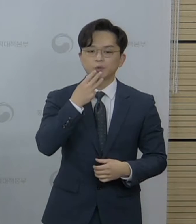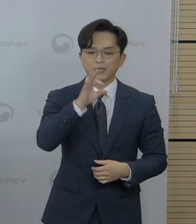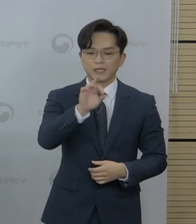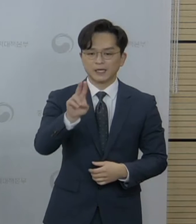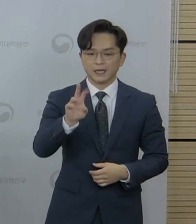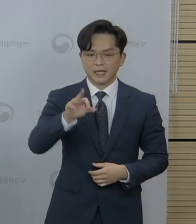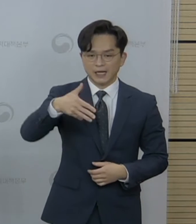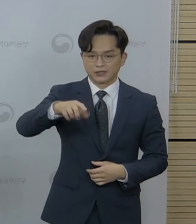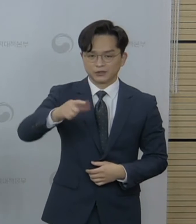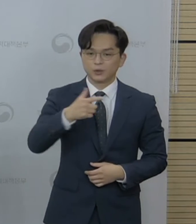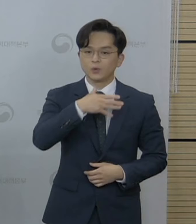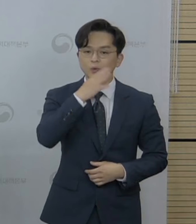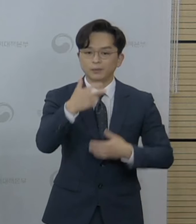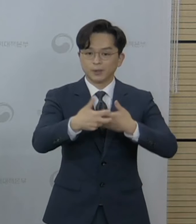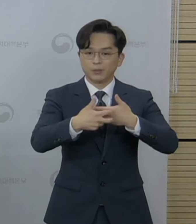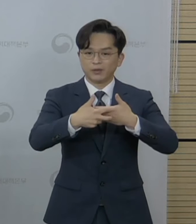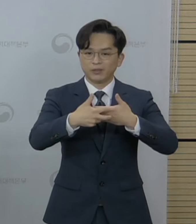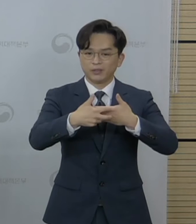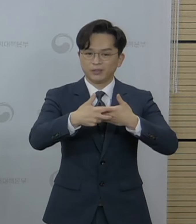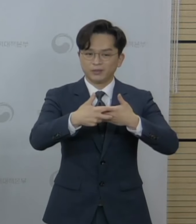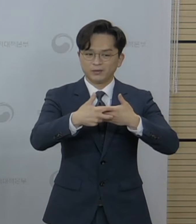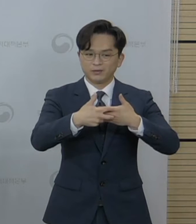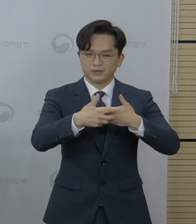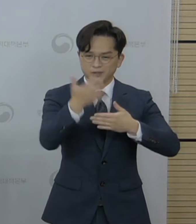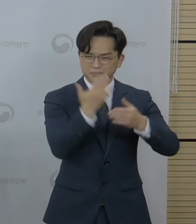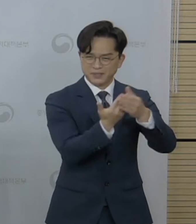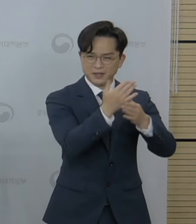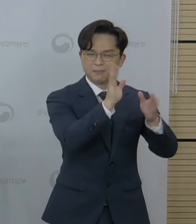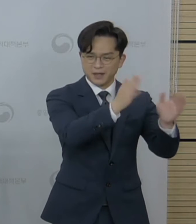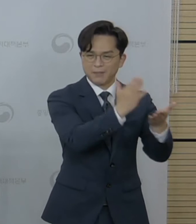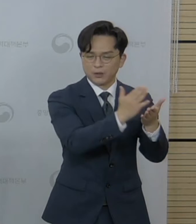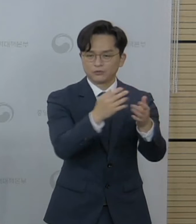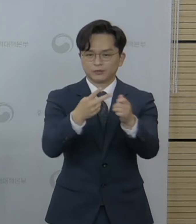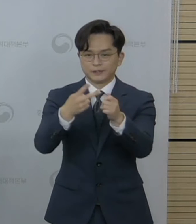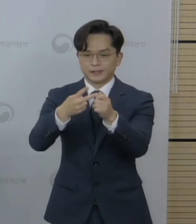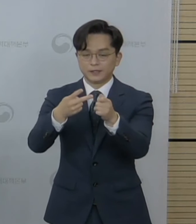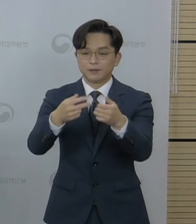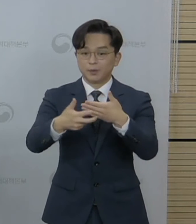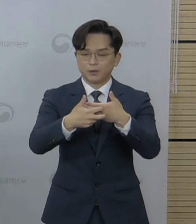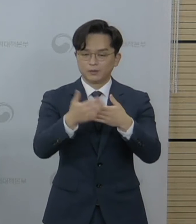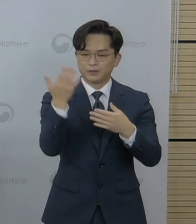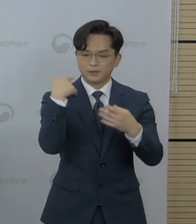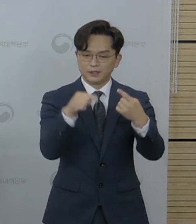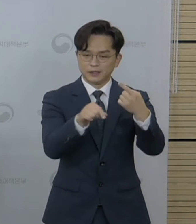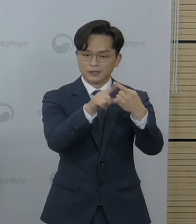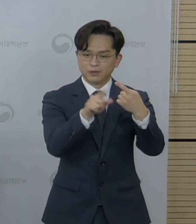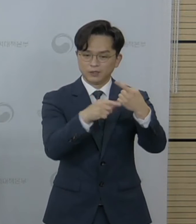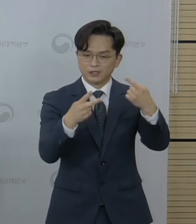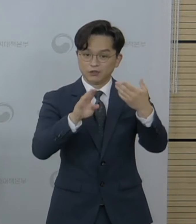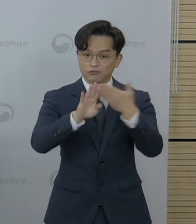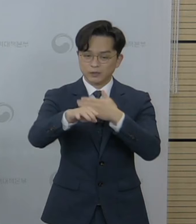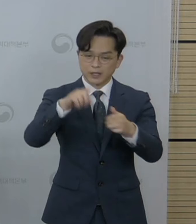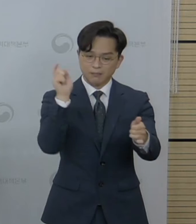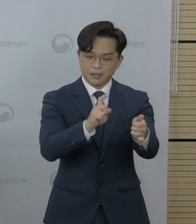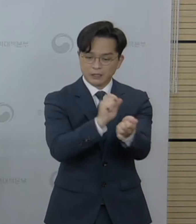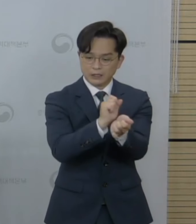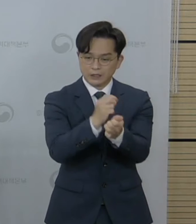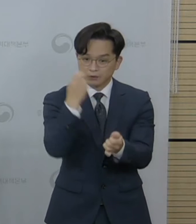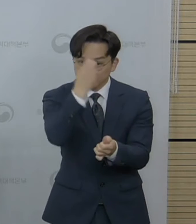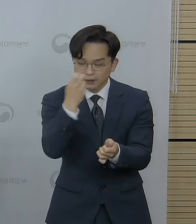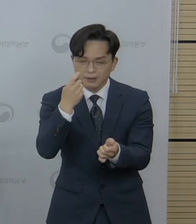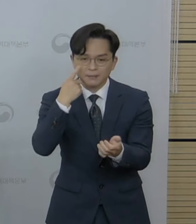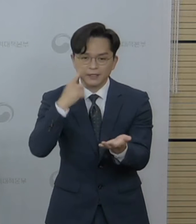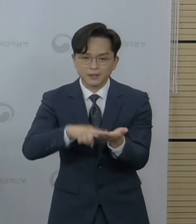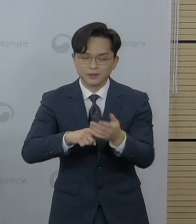양천구 요양시설 두 번째와 관련하여 1월 1일 이후 접촉자 조사 중에 17명이 추가